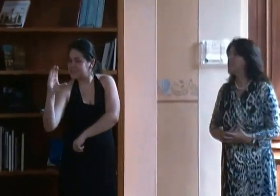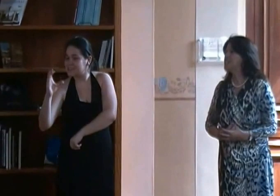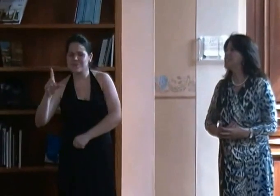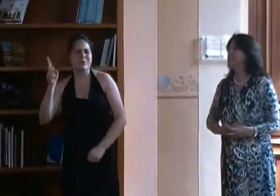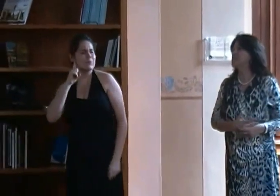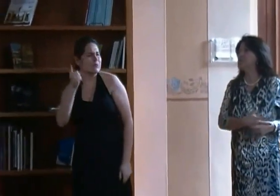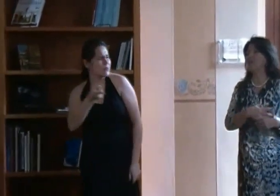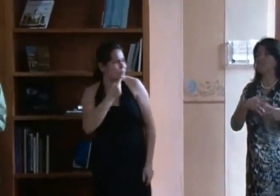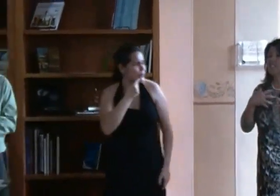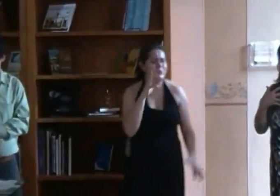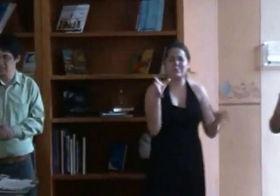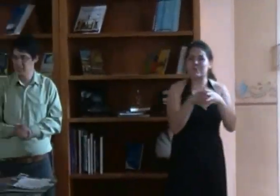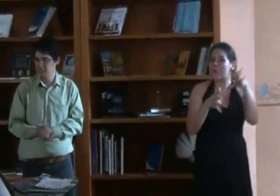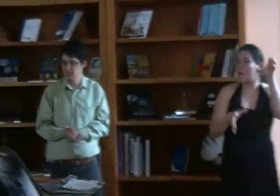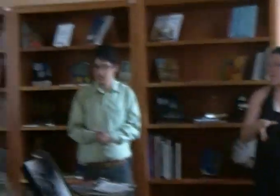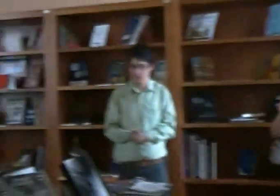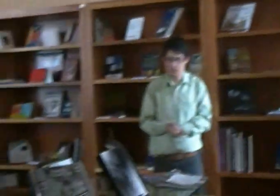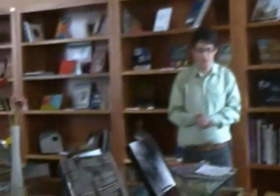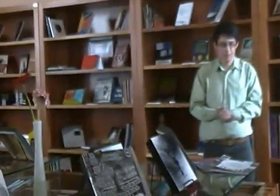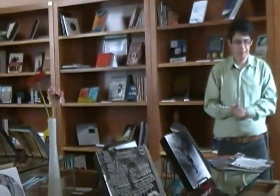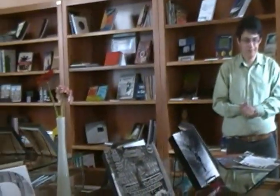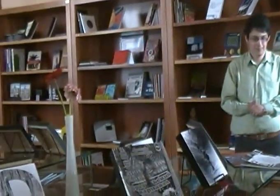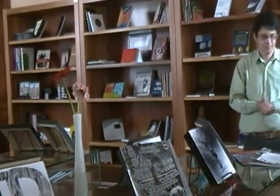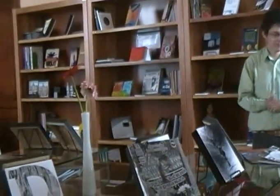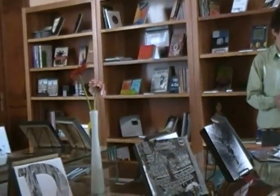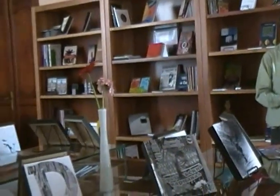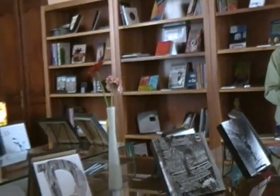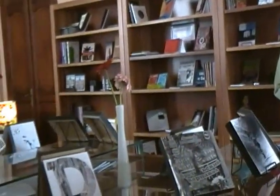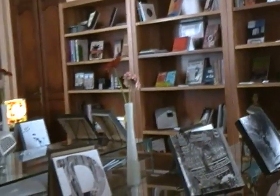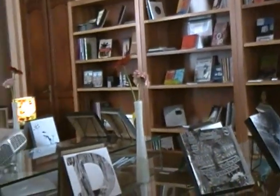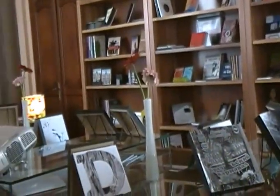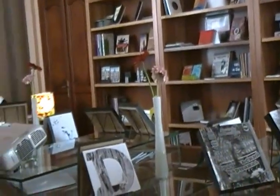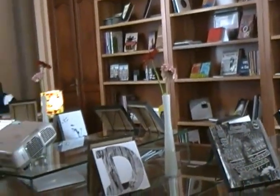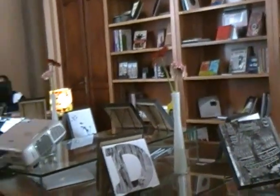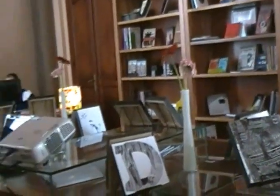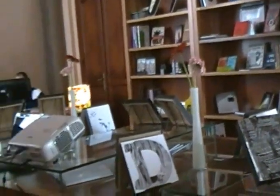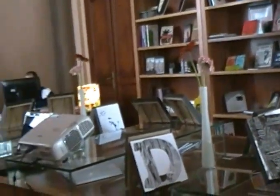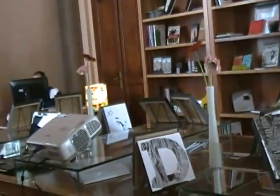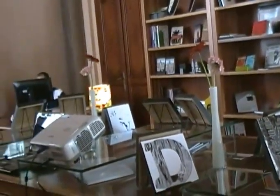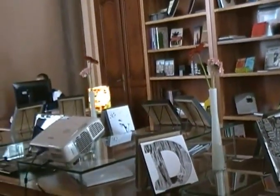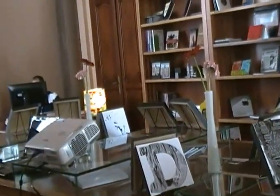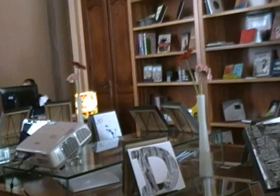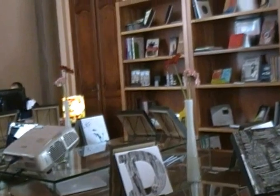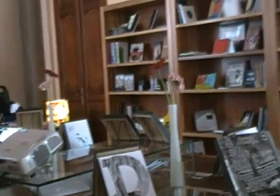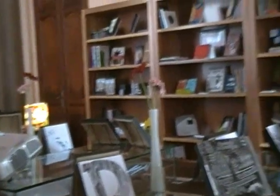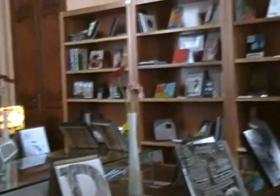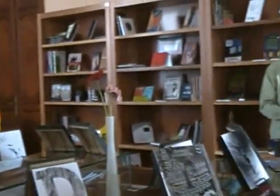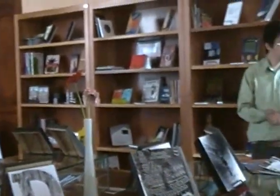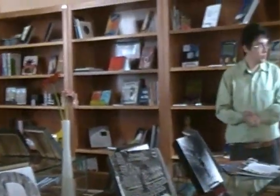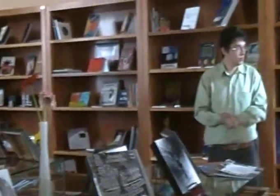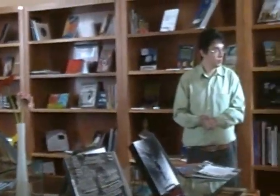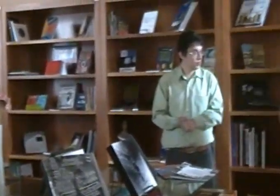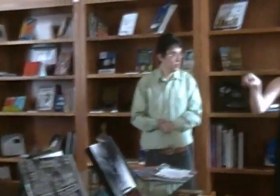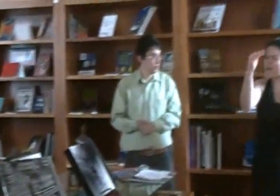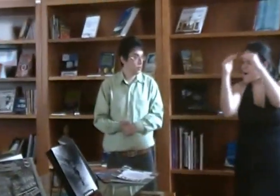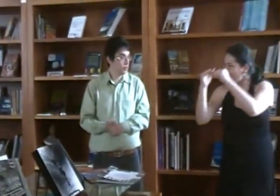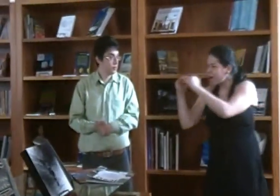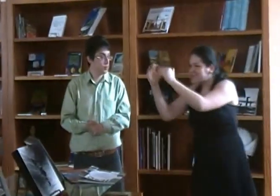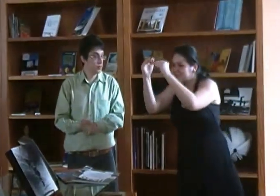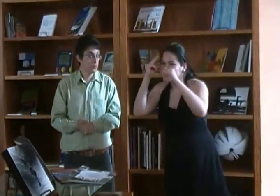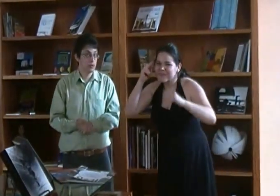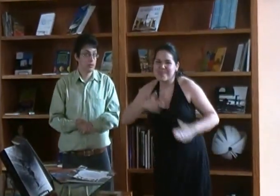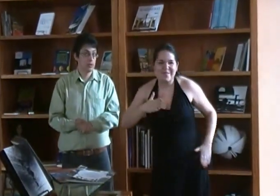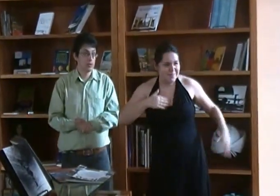os ouvintes, que a gente possa fazer um evento sobre artes surdas, sobre cultura surda. Quem concorda com esse